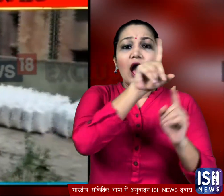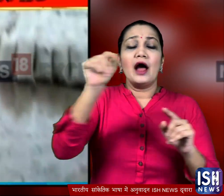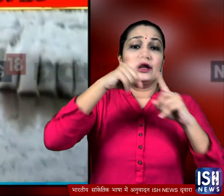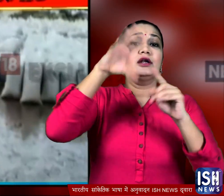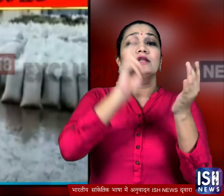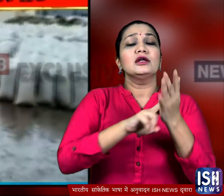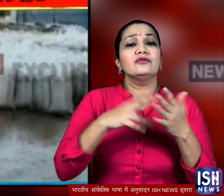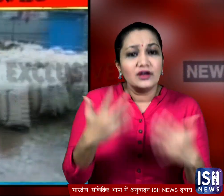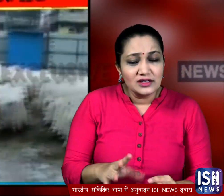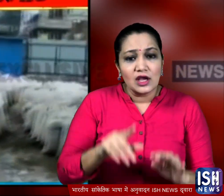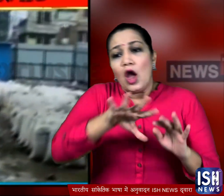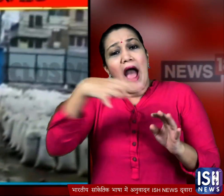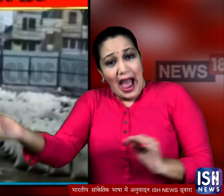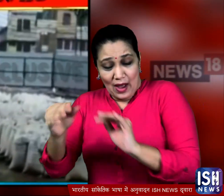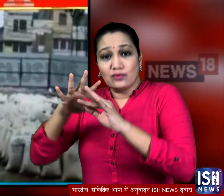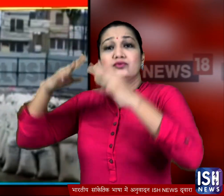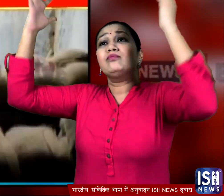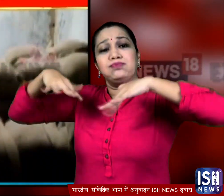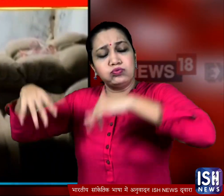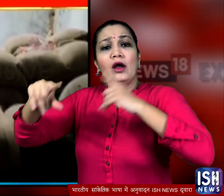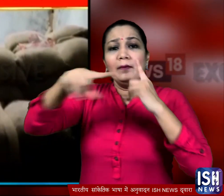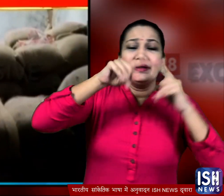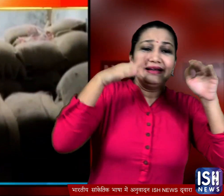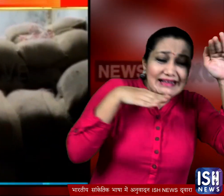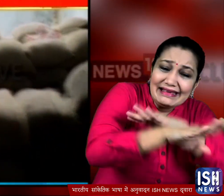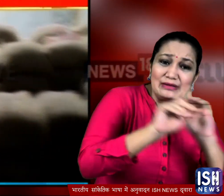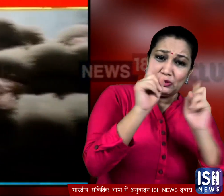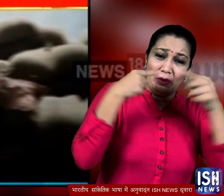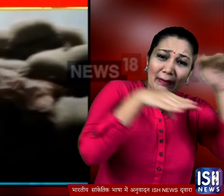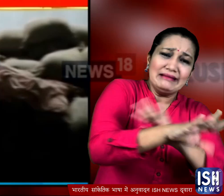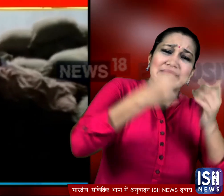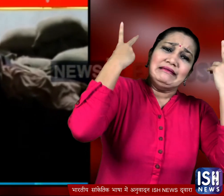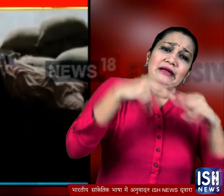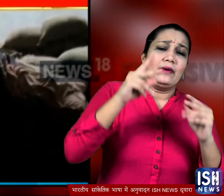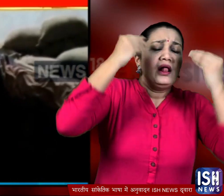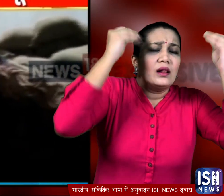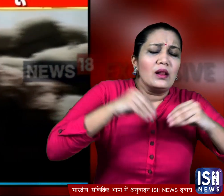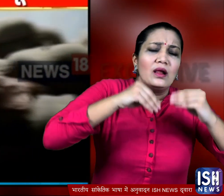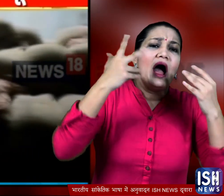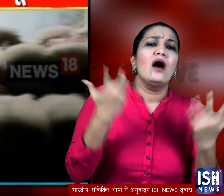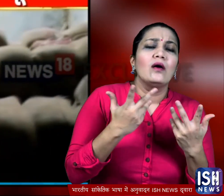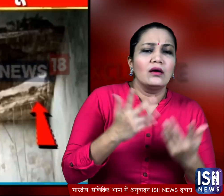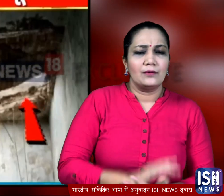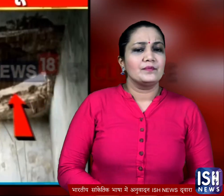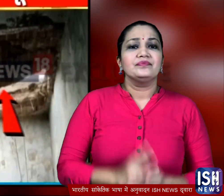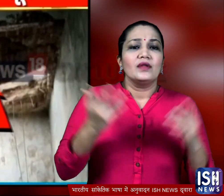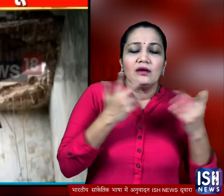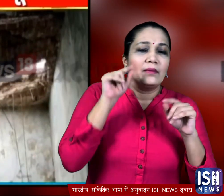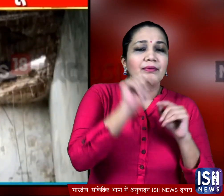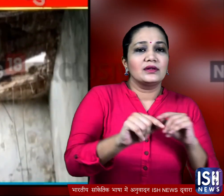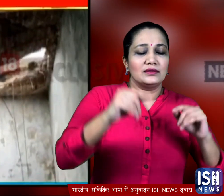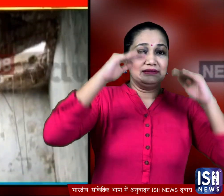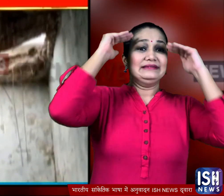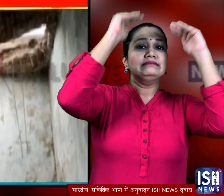बलि चढ़ गया। वहां न केवल खुले में पड़ा गेहूं भीगा बल्कि गोदाम के अंदर रखा बहुत सारा गेहूं भी लापरवाही की भेंट चढ़ गया, क्योंकि